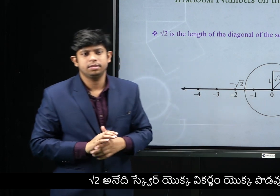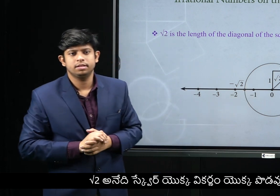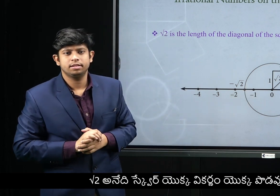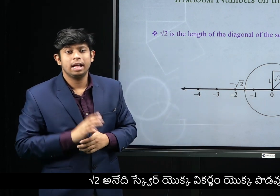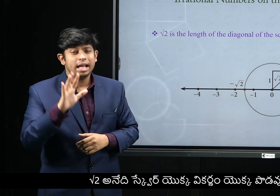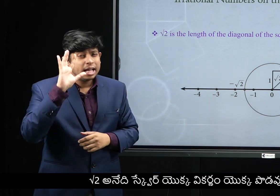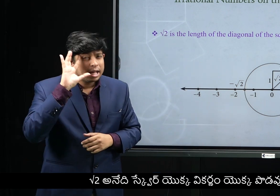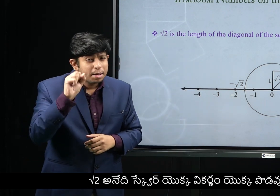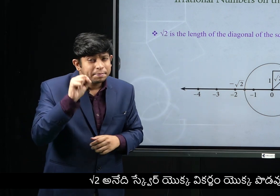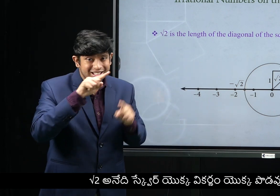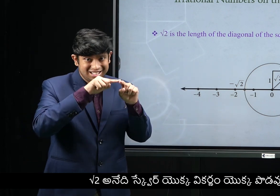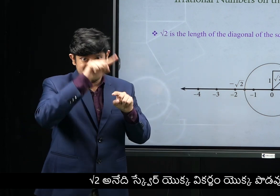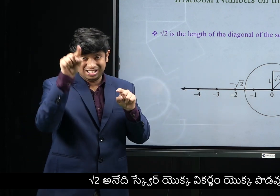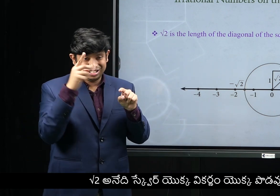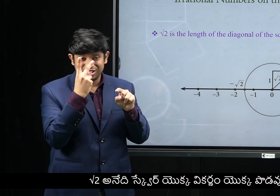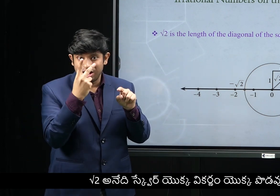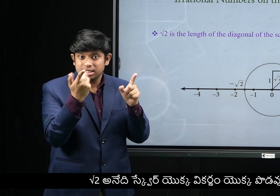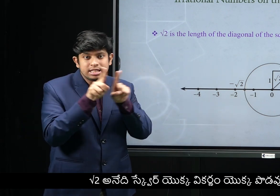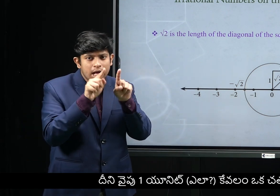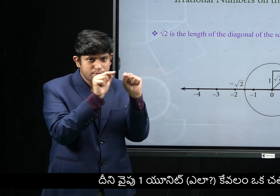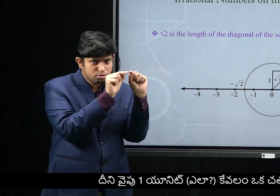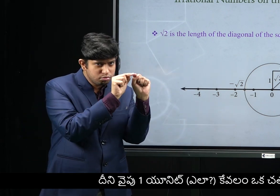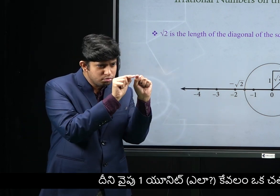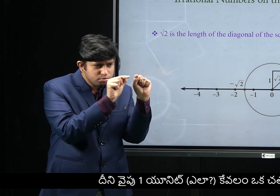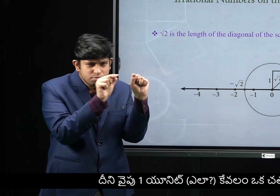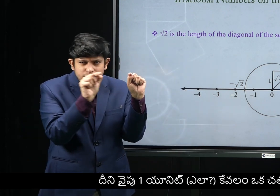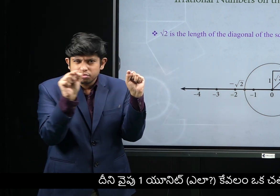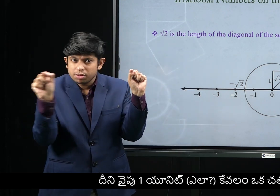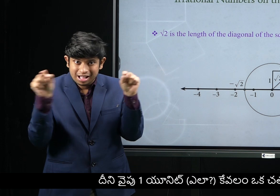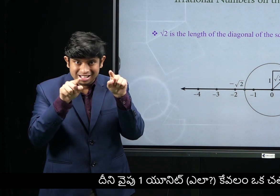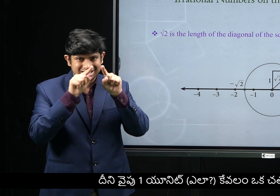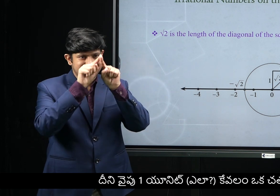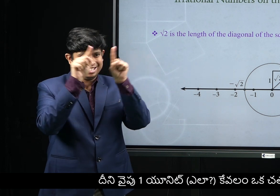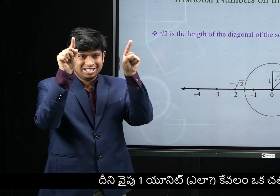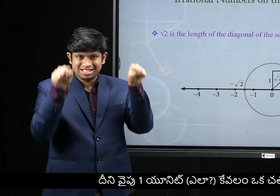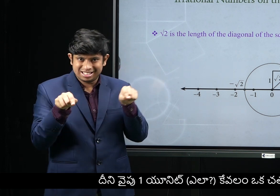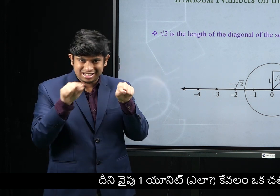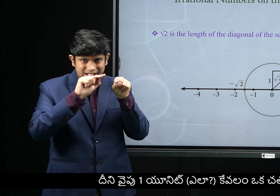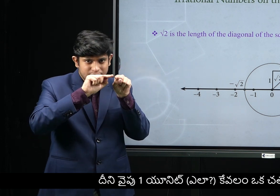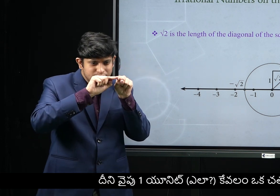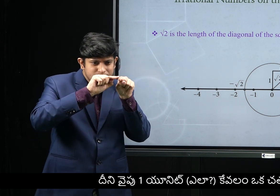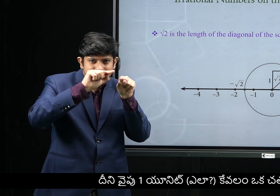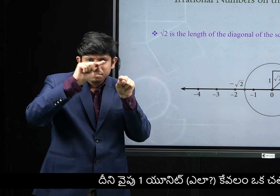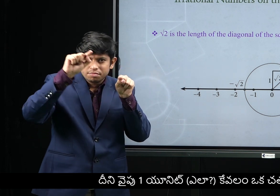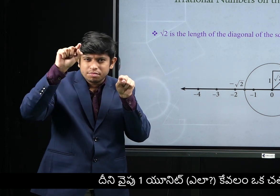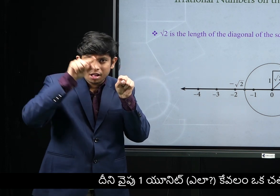వికర్ణం యొక్క పొడవు అని గుర్తుంచుకోండి. దీనివైపు 1 యూనిట్. కేవలం ఒక చతురస్రాన్ని